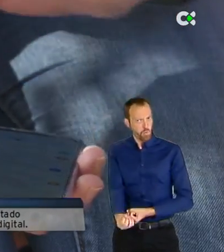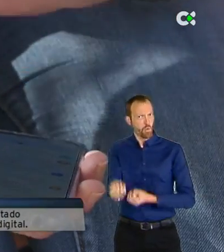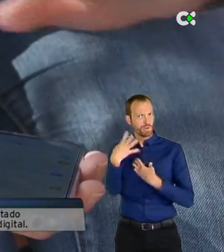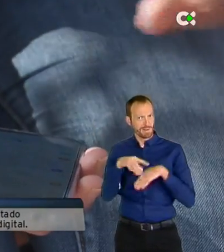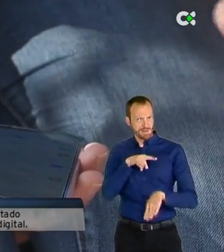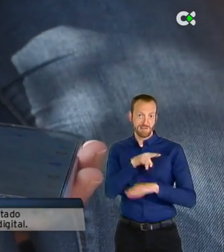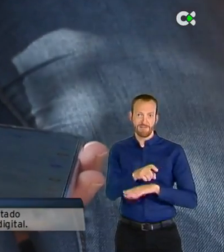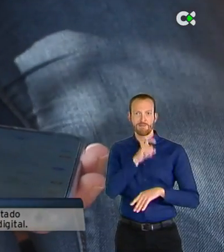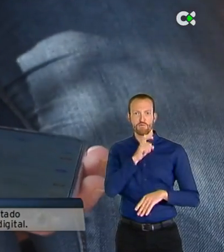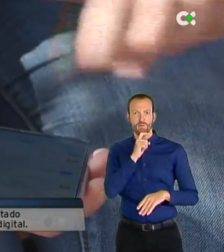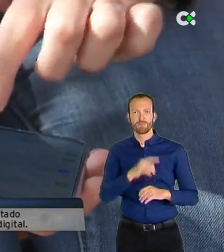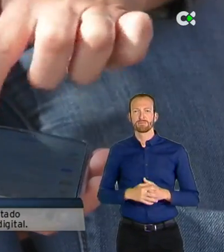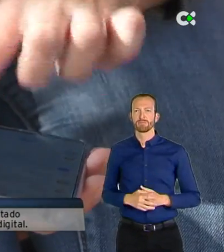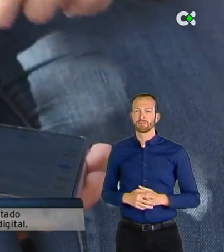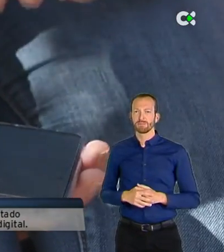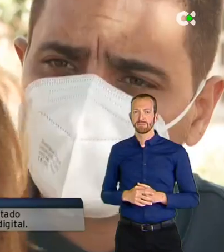este nuevo timo digital.